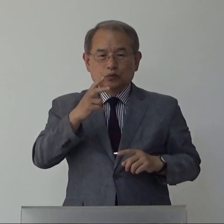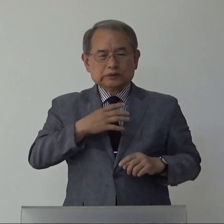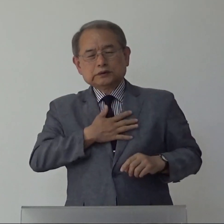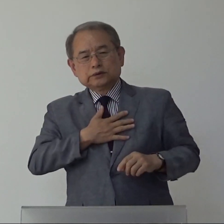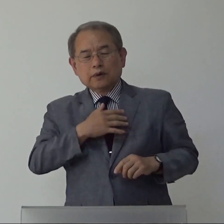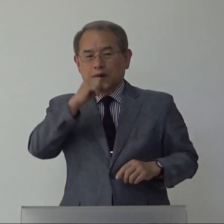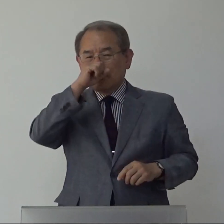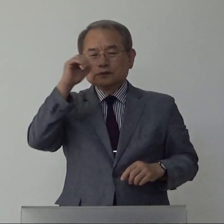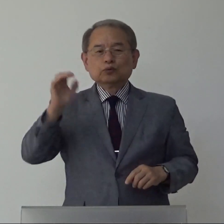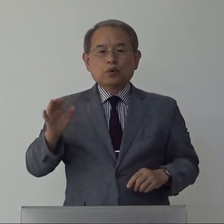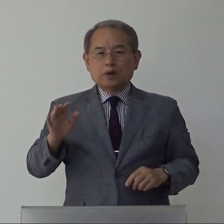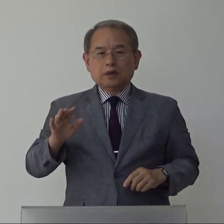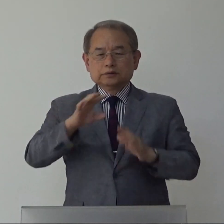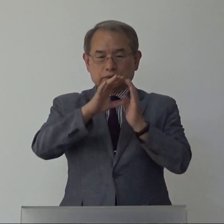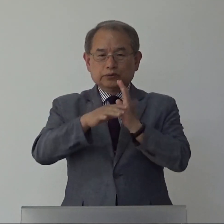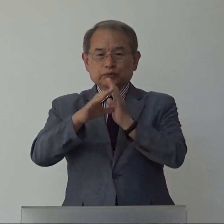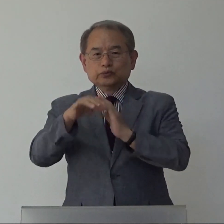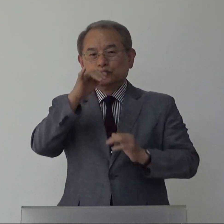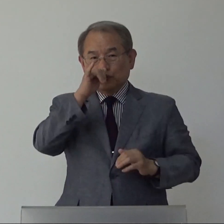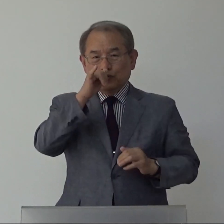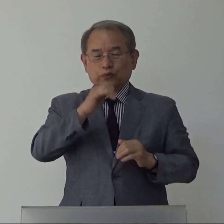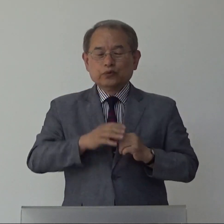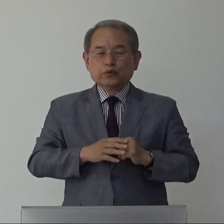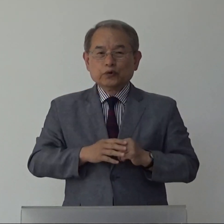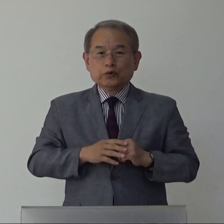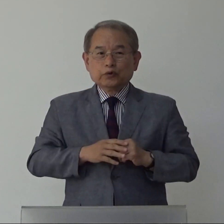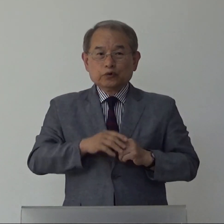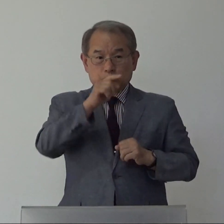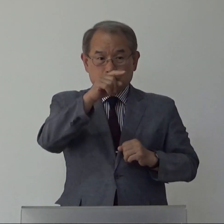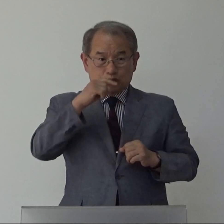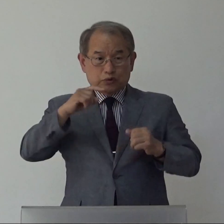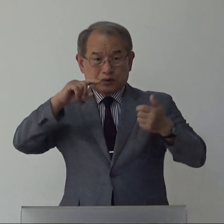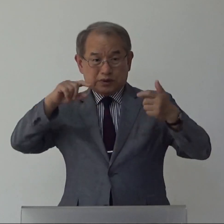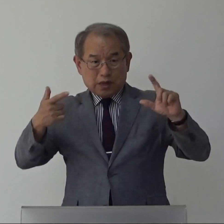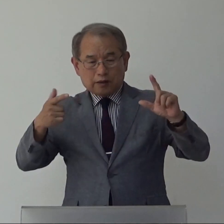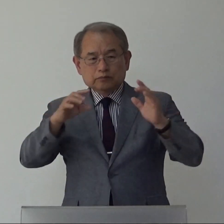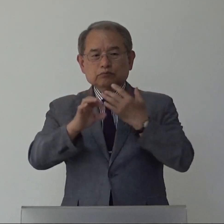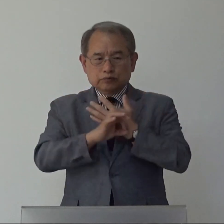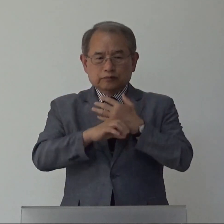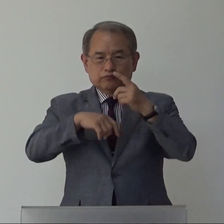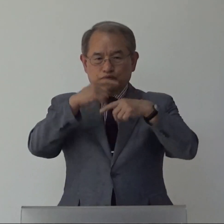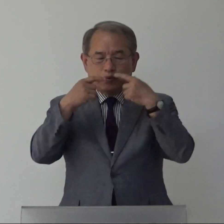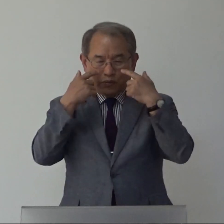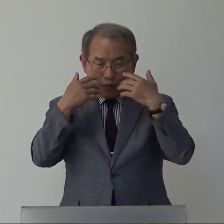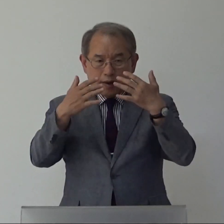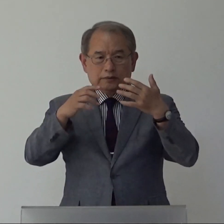잘못 사용하고 있기 때문에 서로 상처받기도 하고 기분이 상할 때가 있습니다.